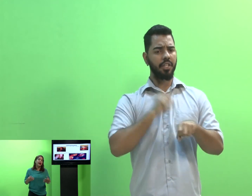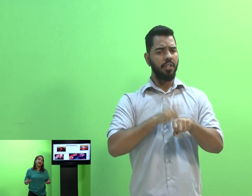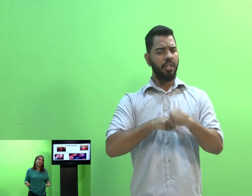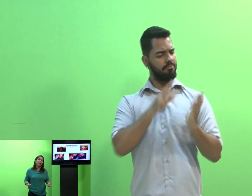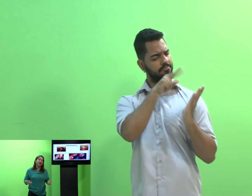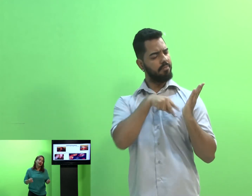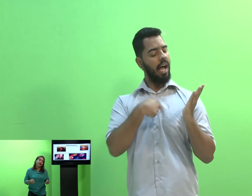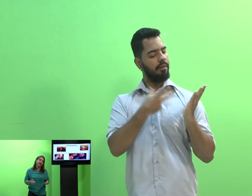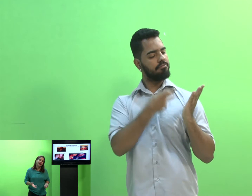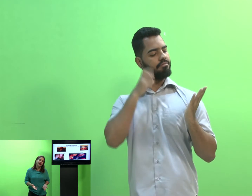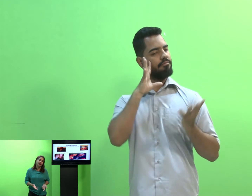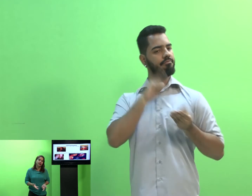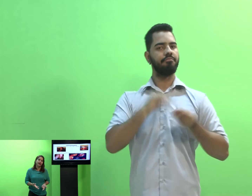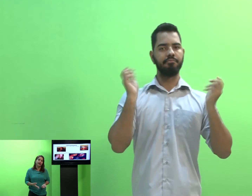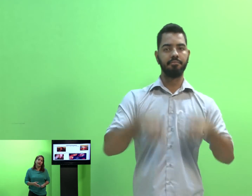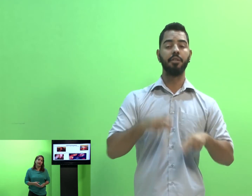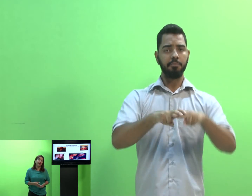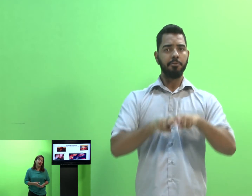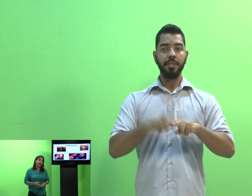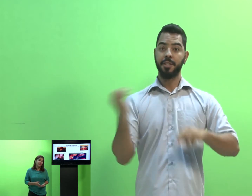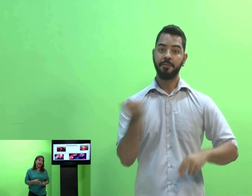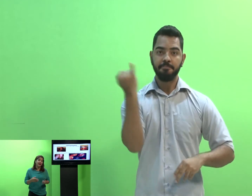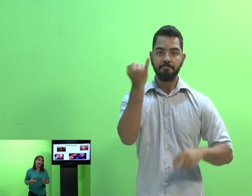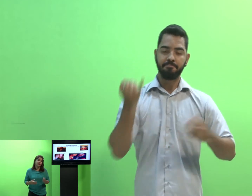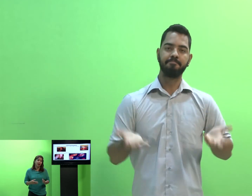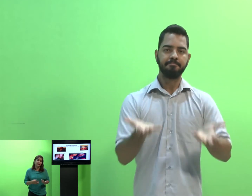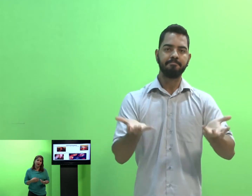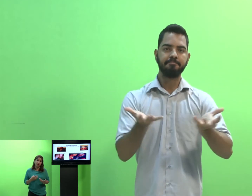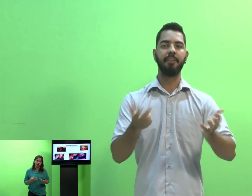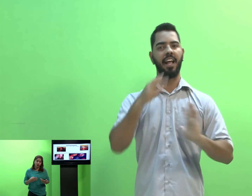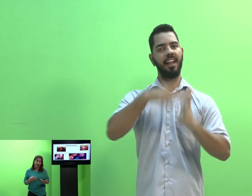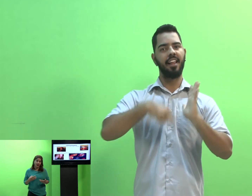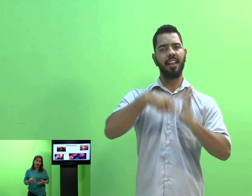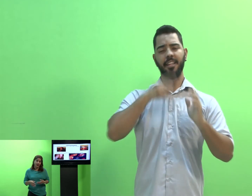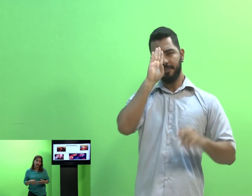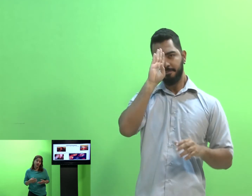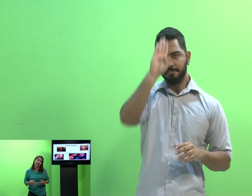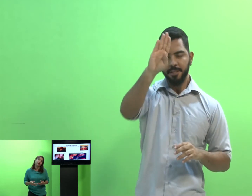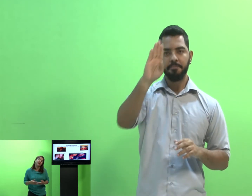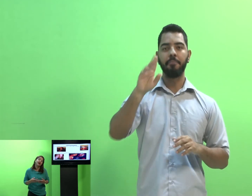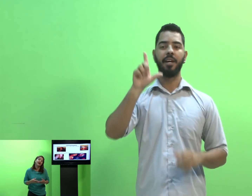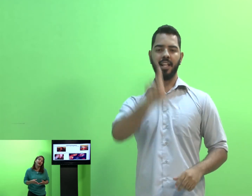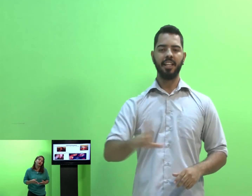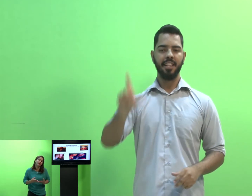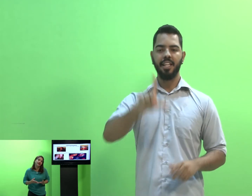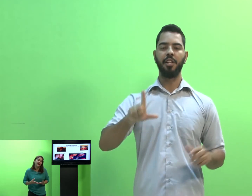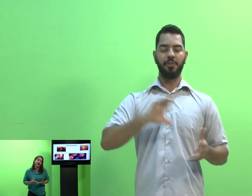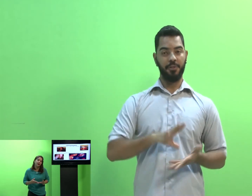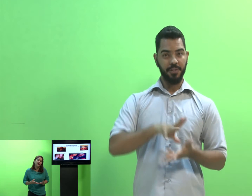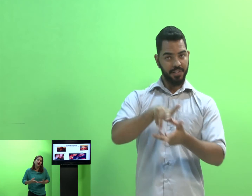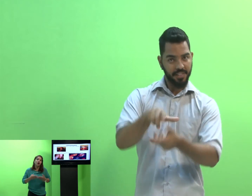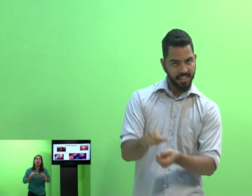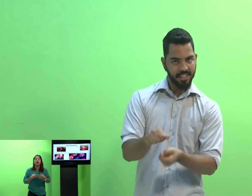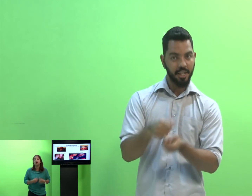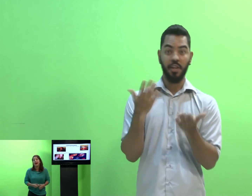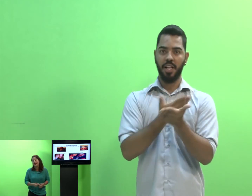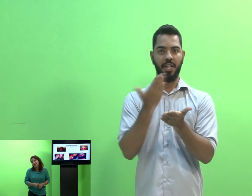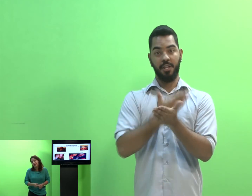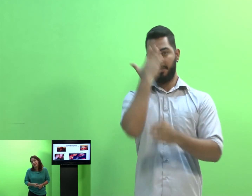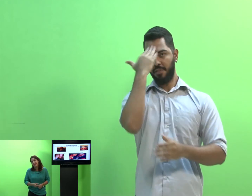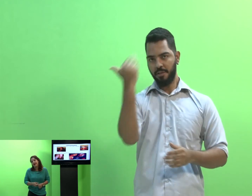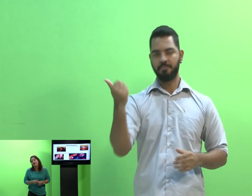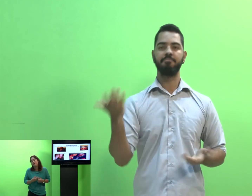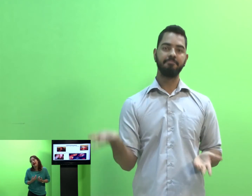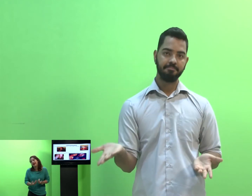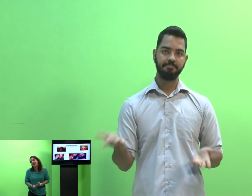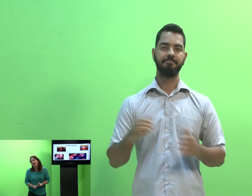culturais. Daí a importância da leitura, principalmente daquelas obras que constituem as grandes fontes da literatura universal. Quanto